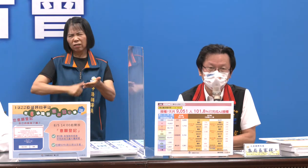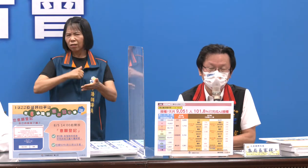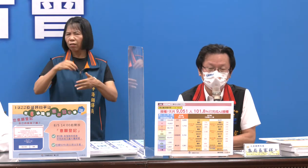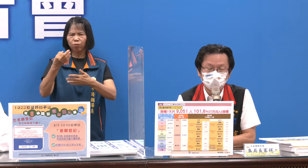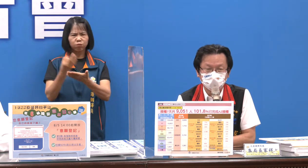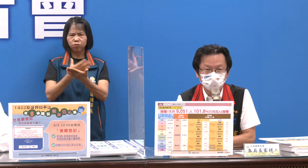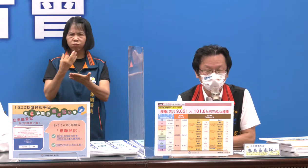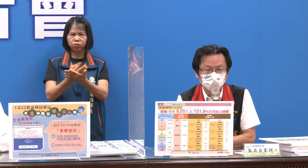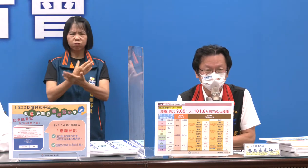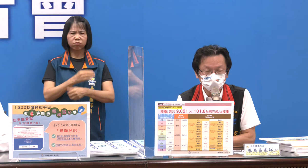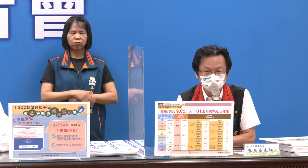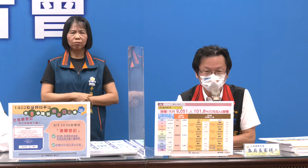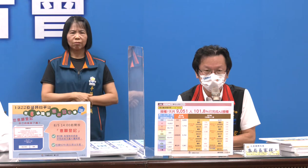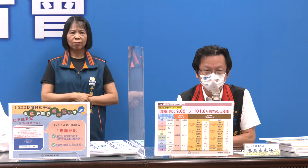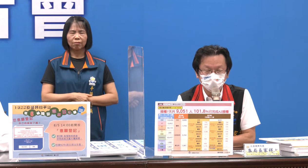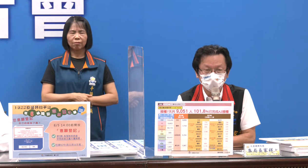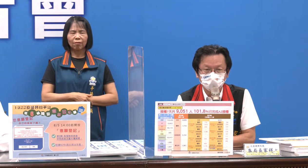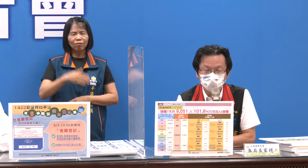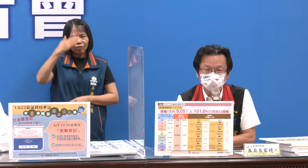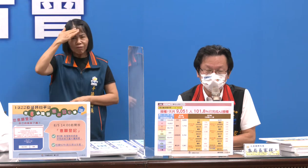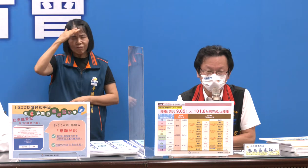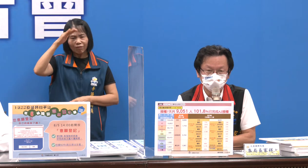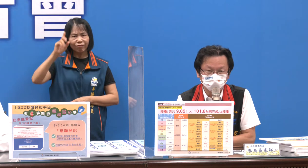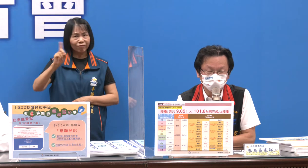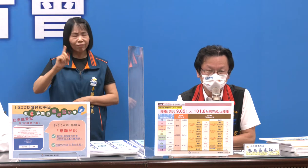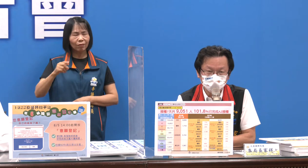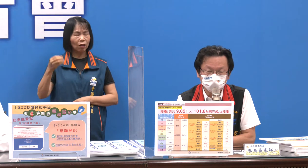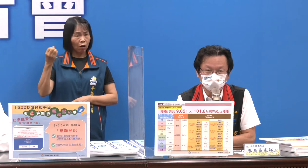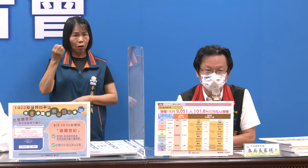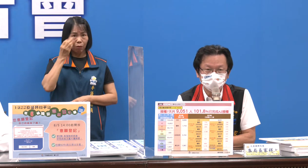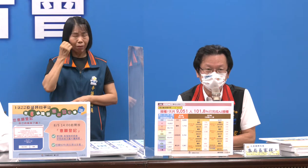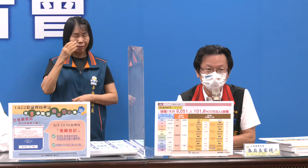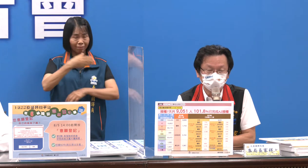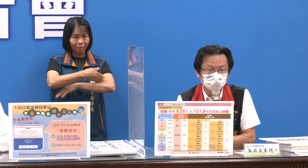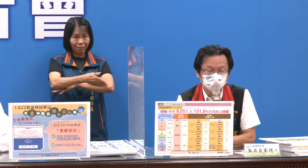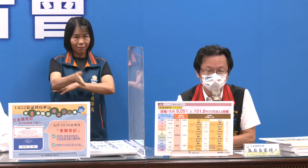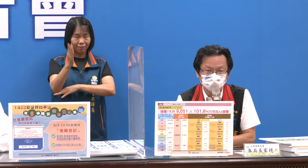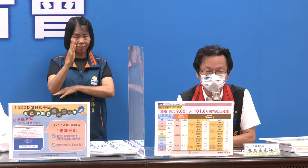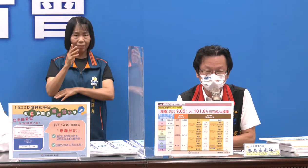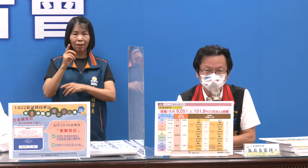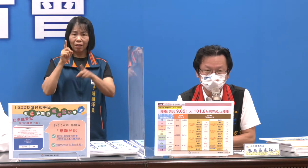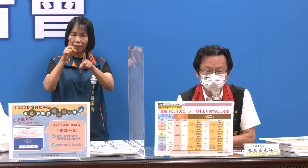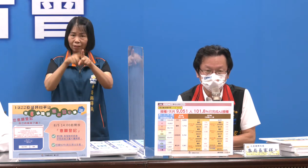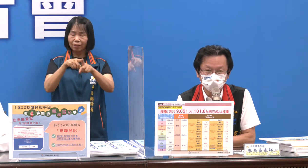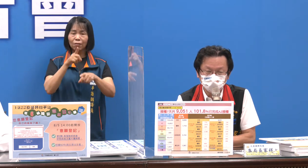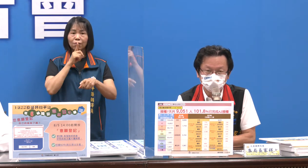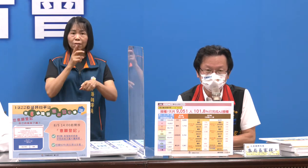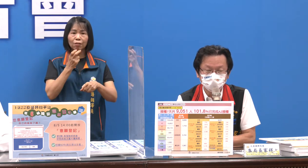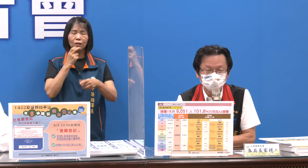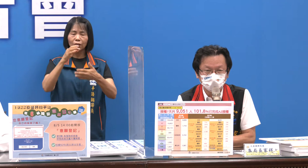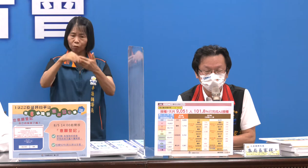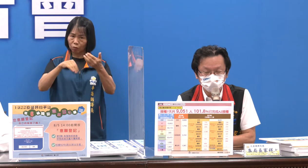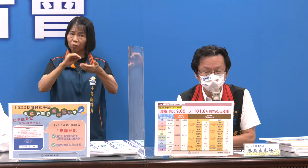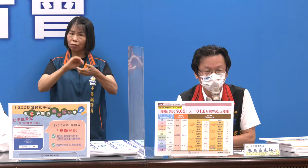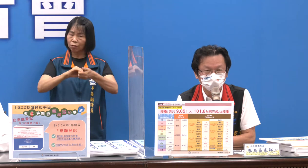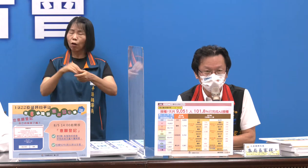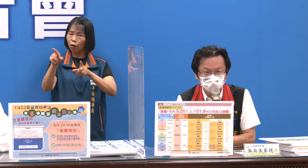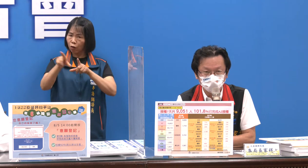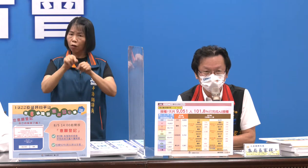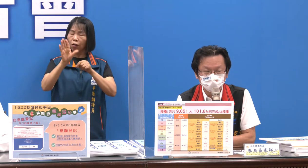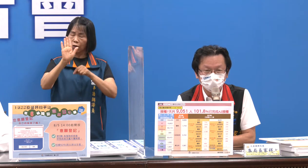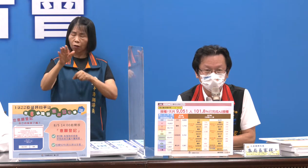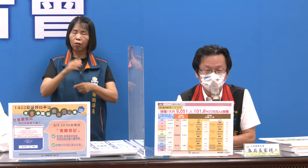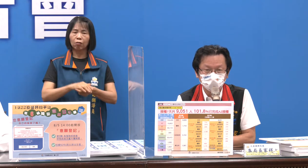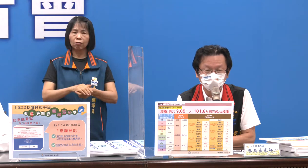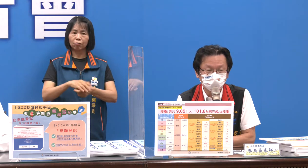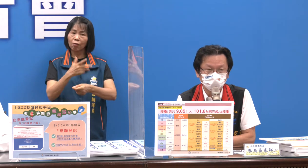啊。那还好我们以前花莲县政府都是依照的中央疫情指挥中心的规定在接种我们的疫